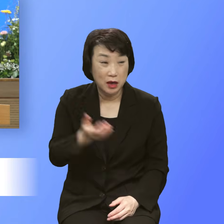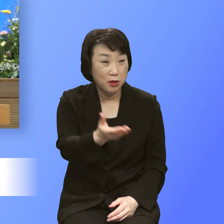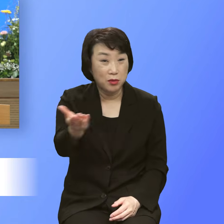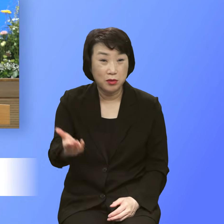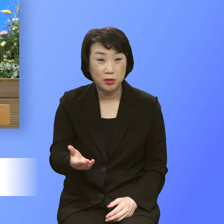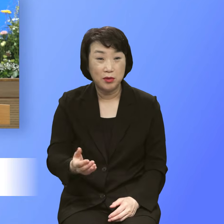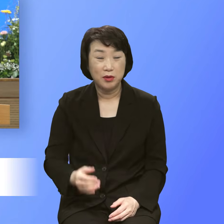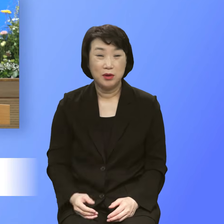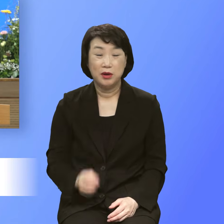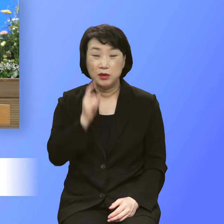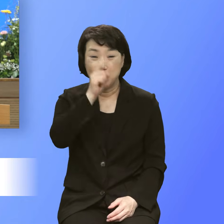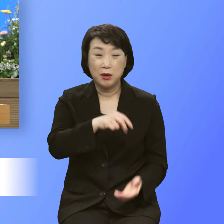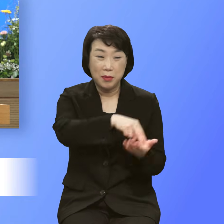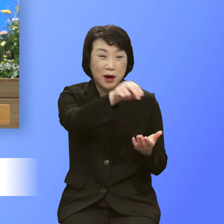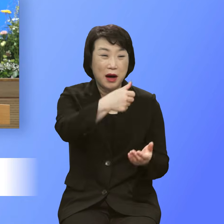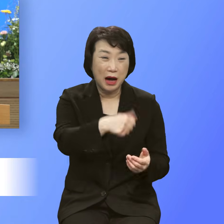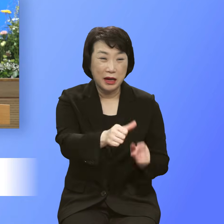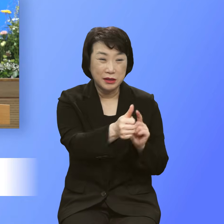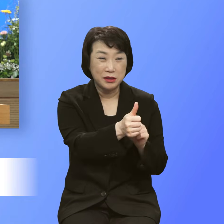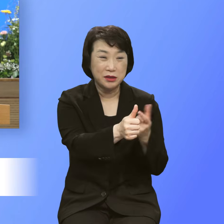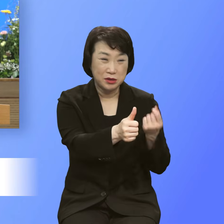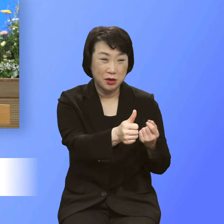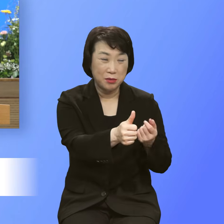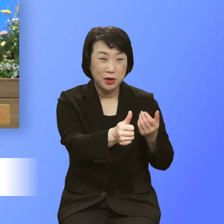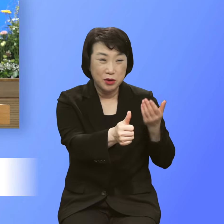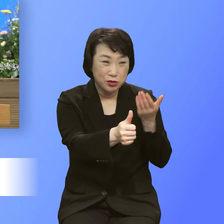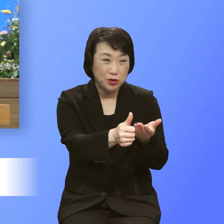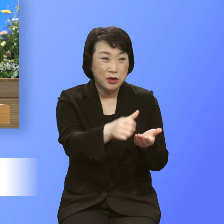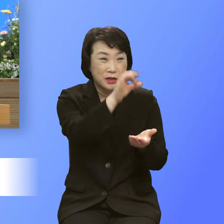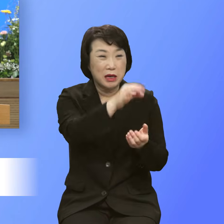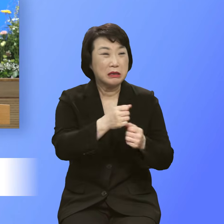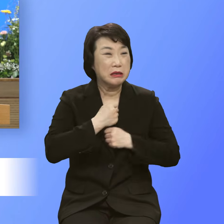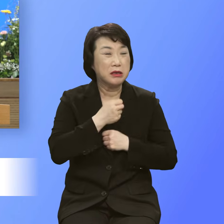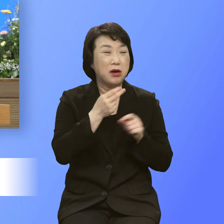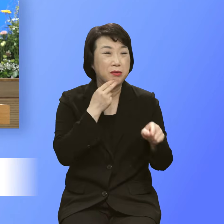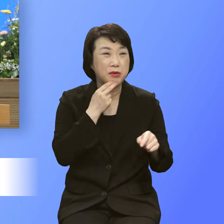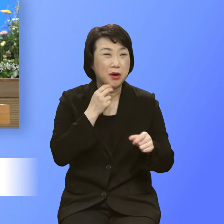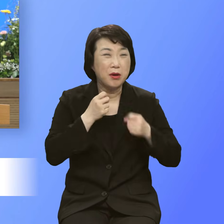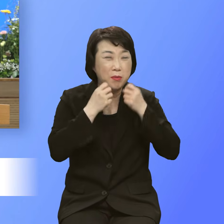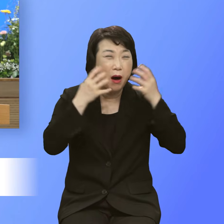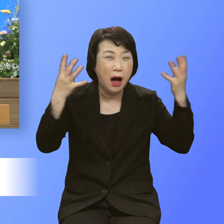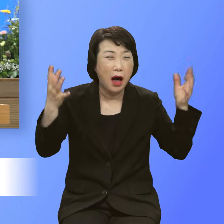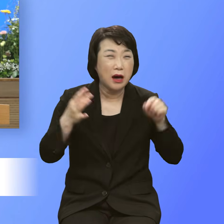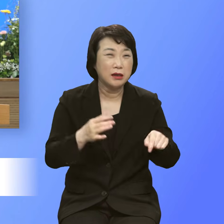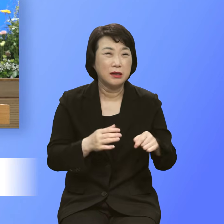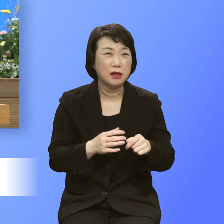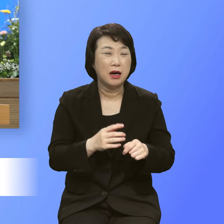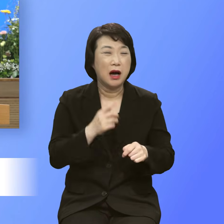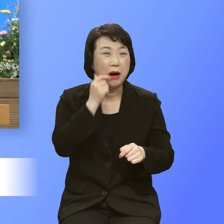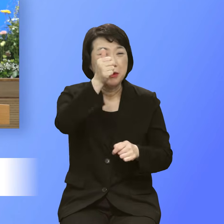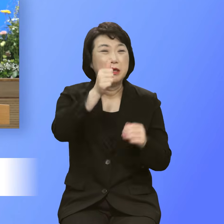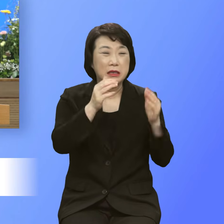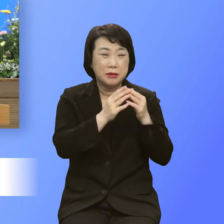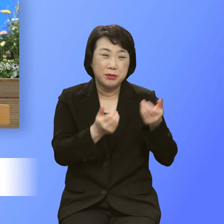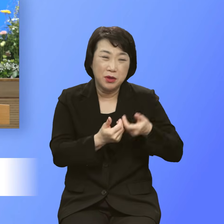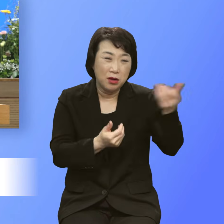탕자처럼 준 것도 못 지키고 허랑방탕 낭비하는 지금 아버지 집에 올라간